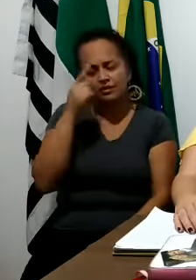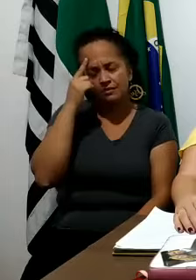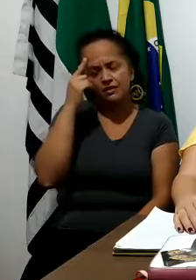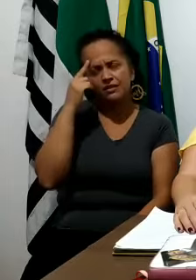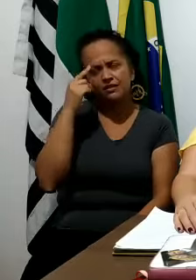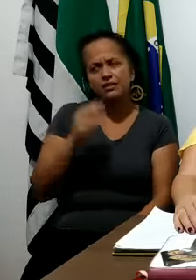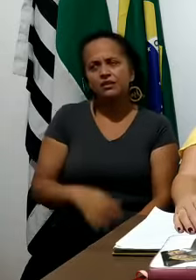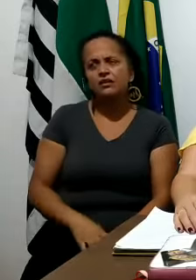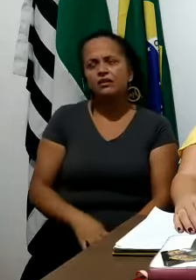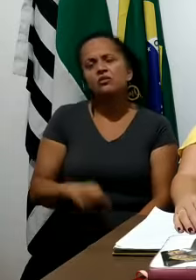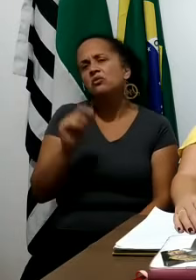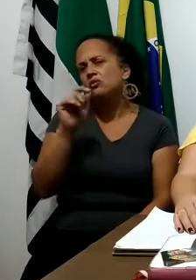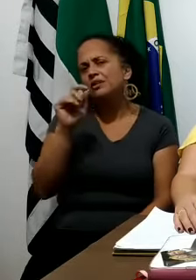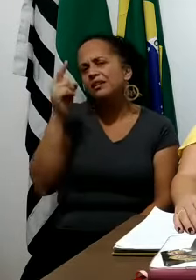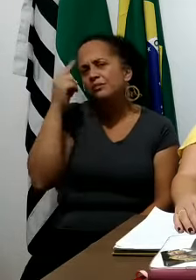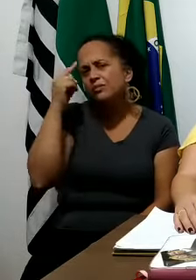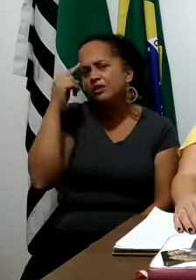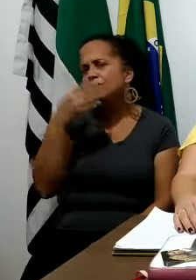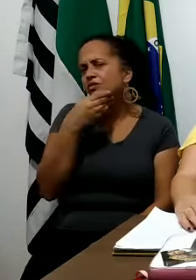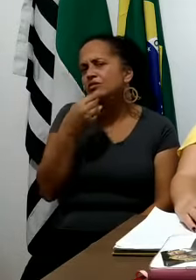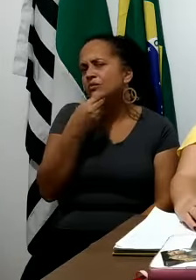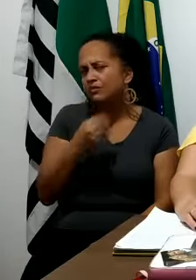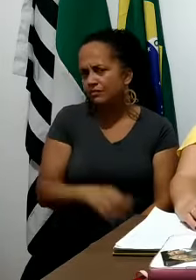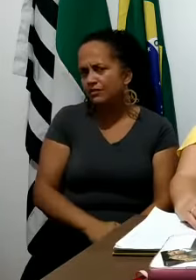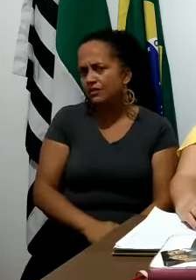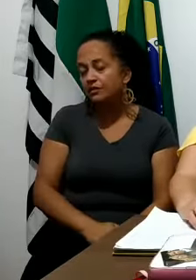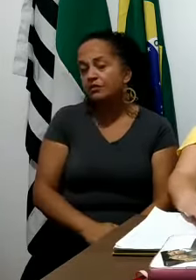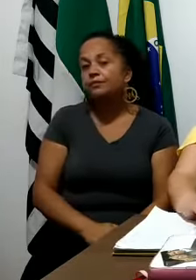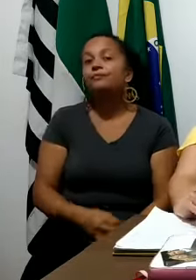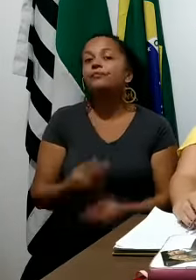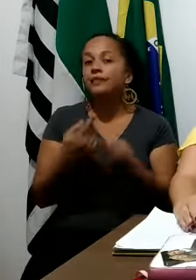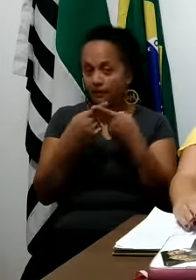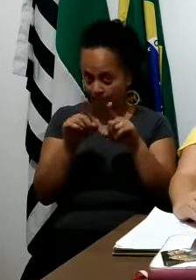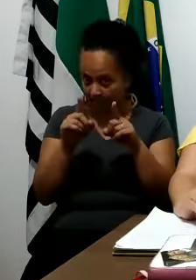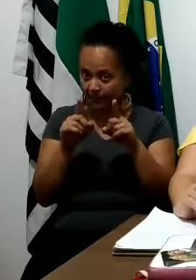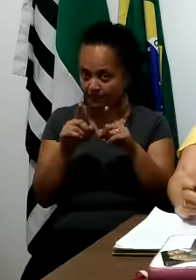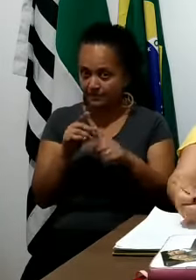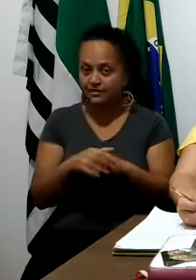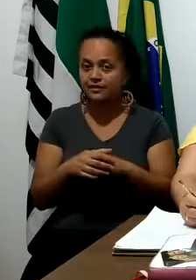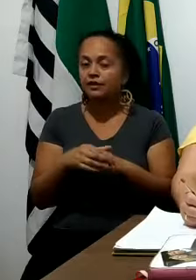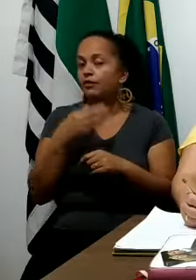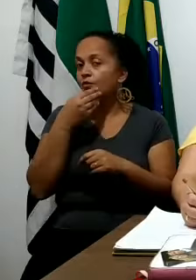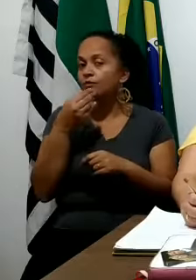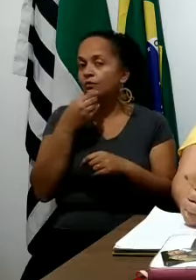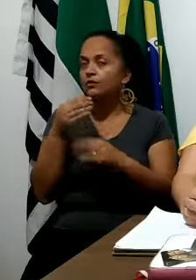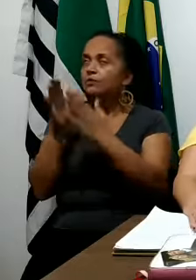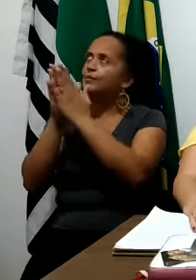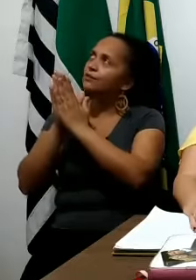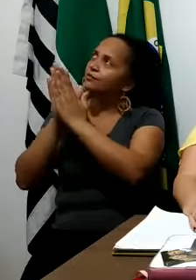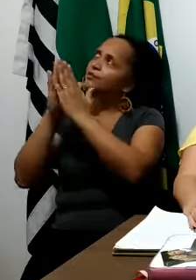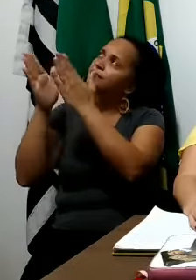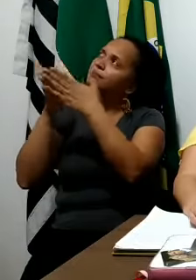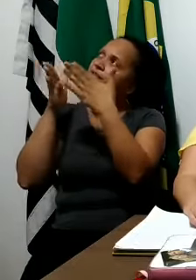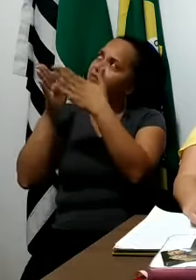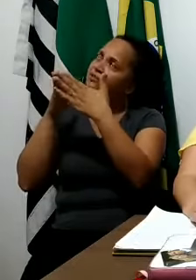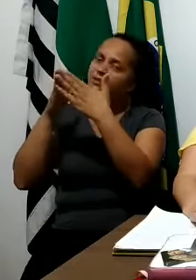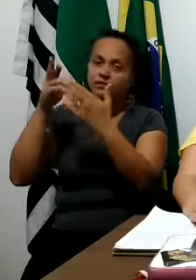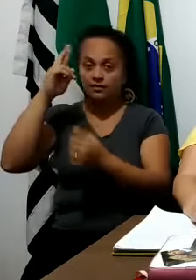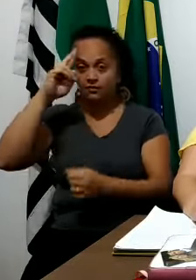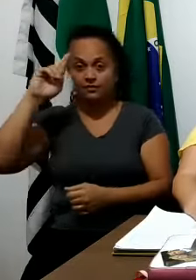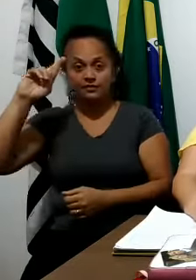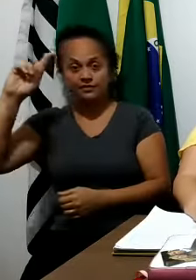de um poço, né? É complicado, mas o Senhor, ele falou grandemente. Eu acredito que o